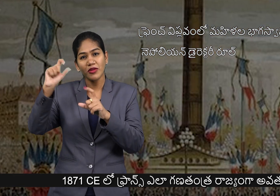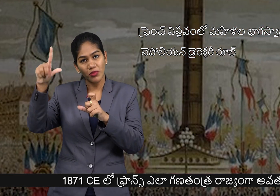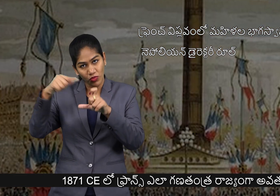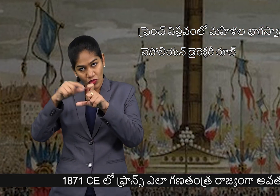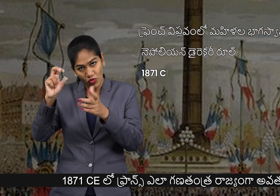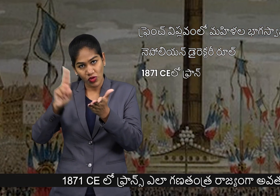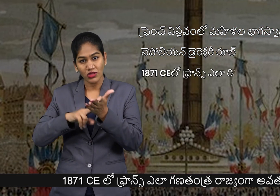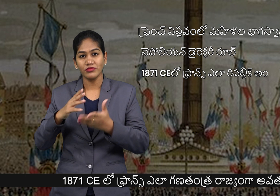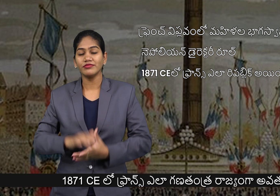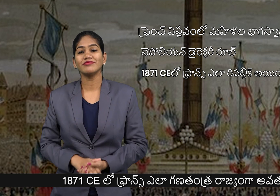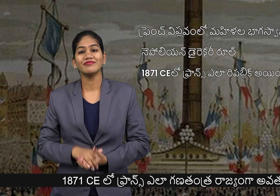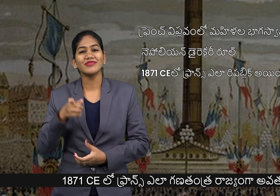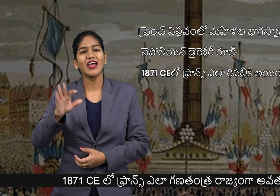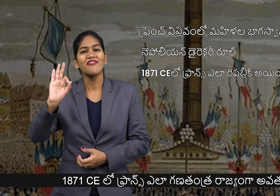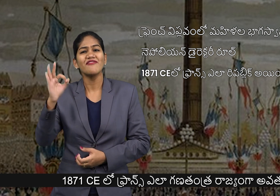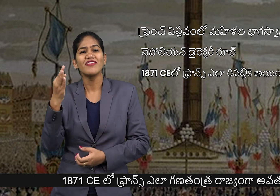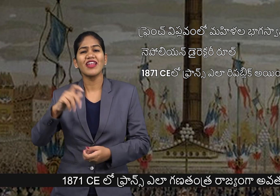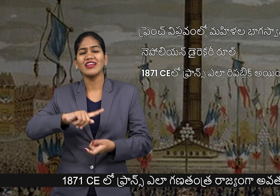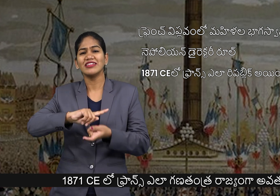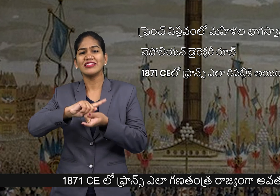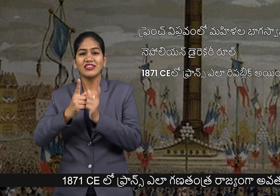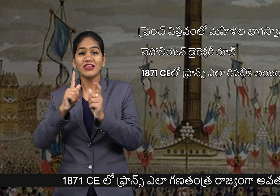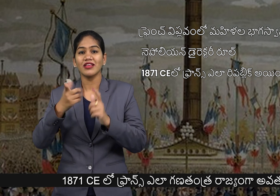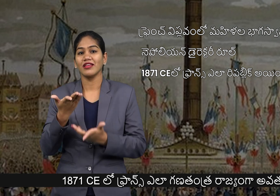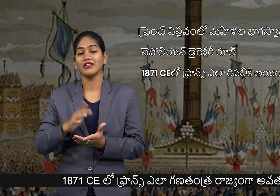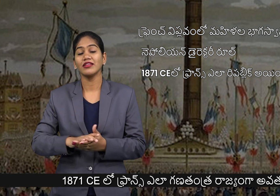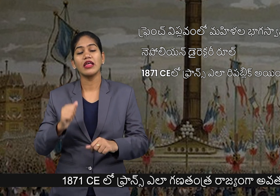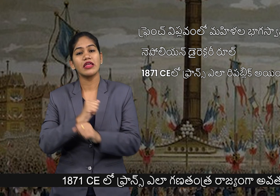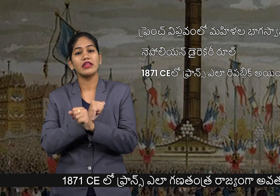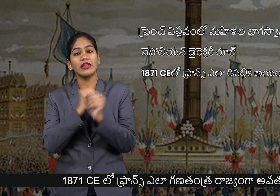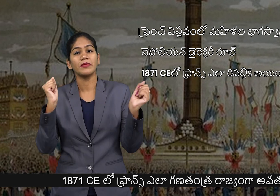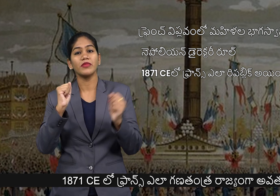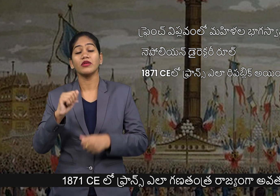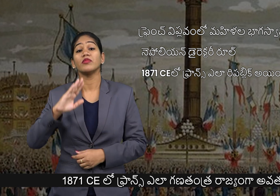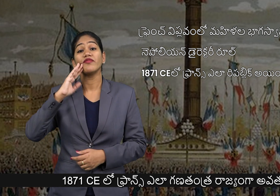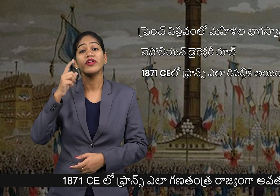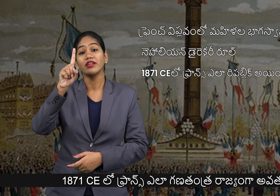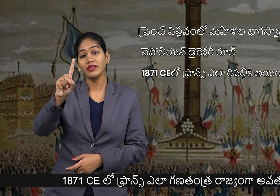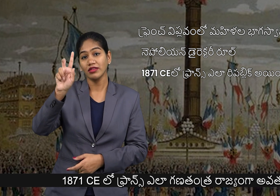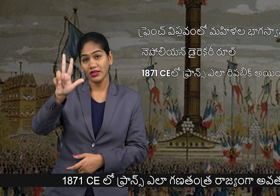1871 సిఈలో ఫ్రాన్స్ ఎలా గణతంత్ర రాజ్యంగా అవతరించిందో